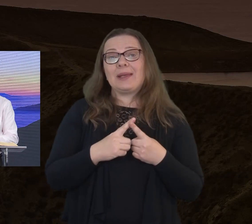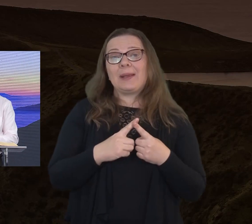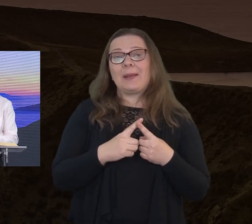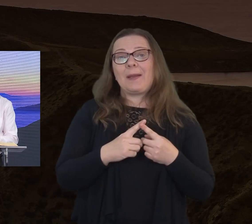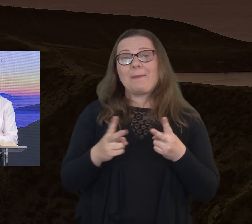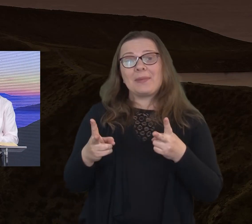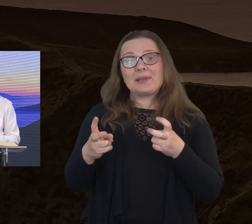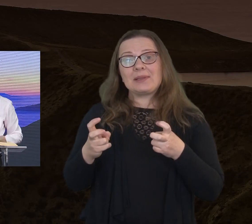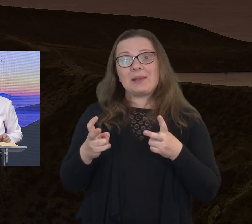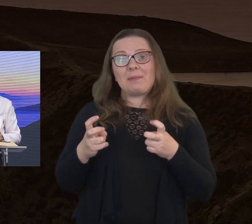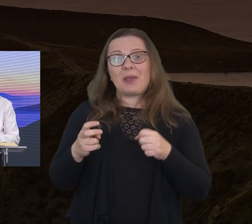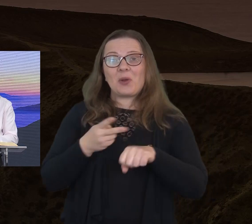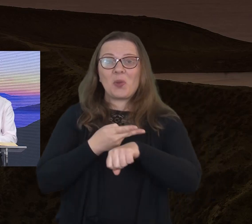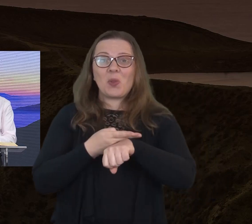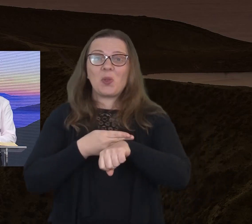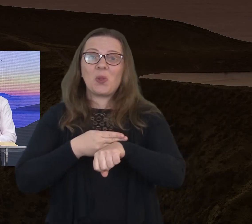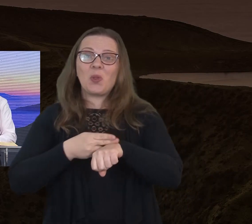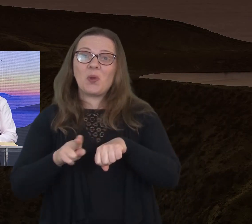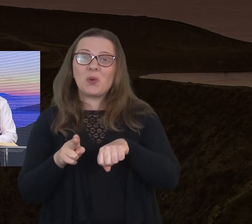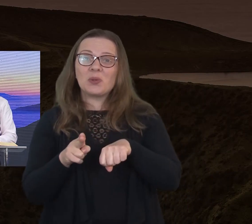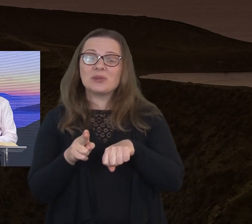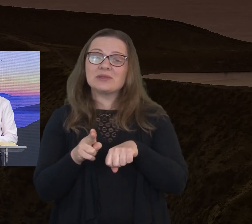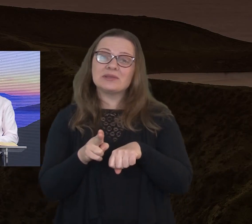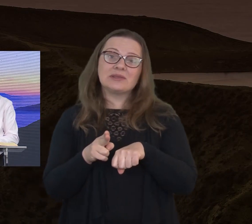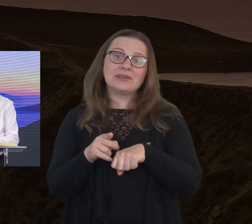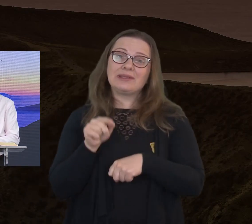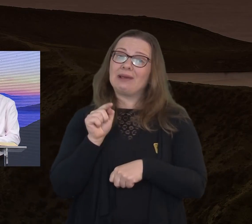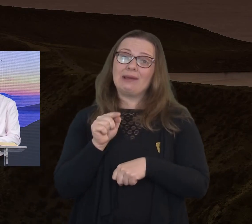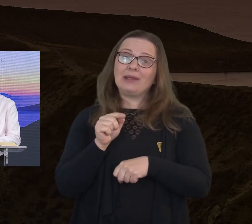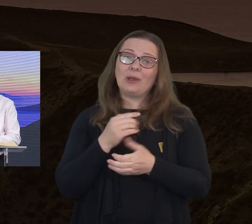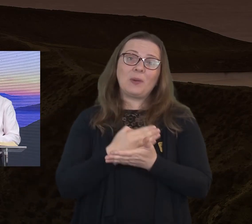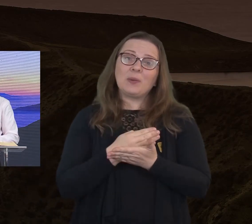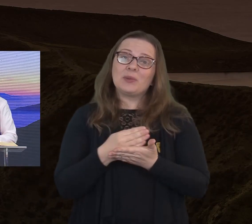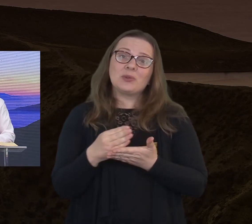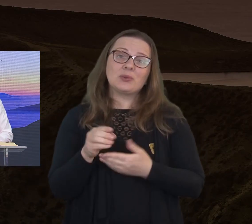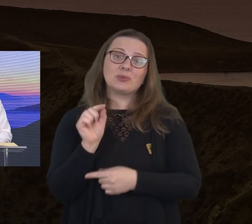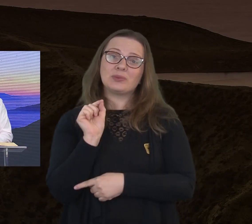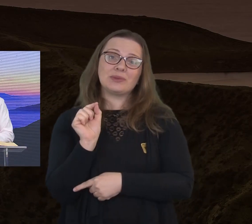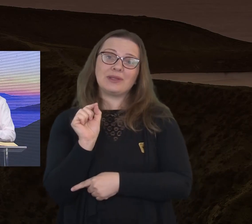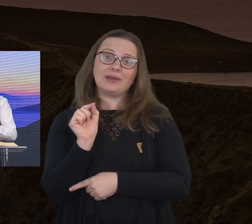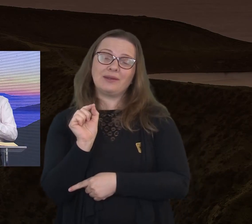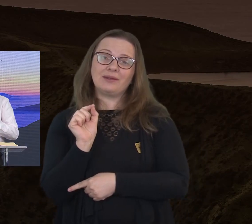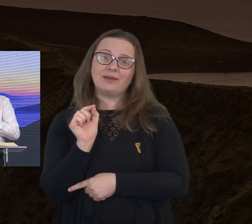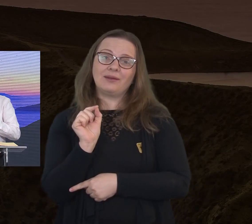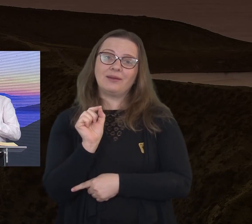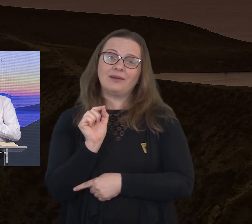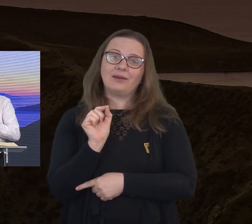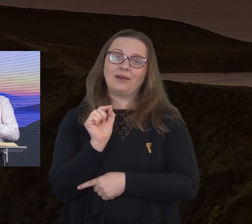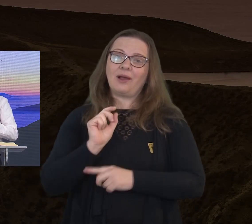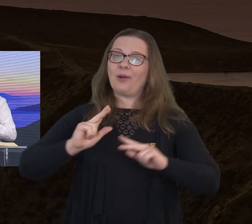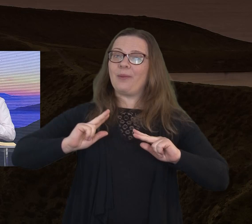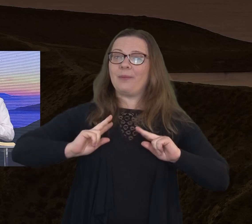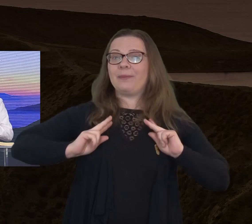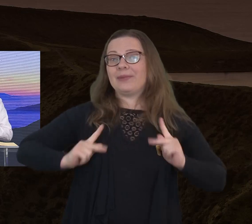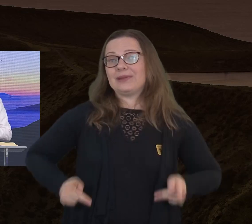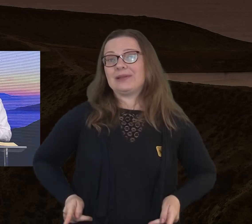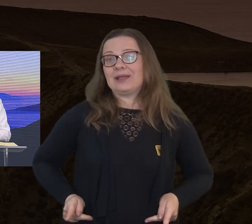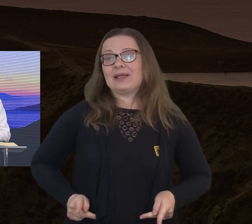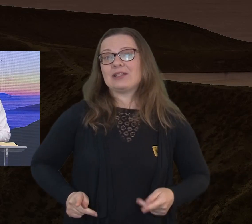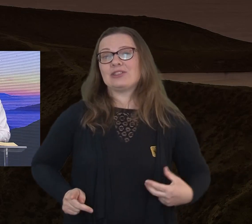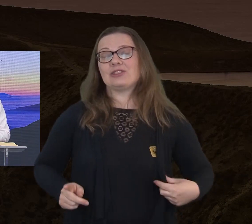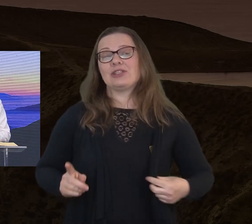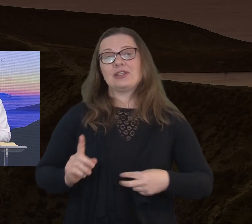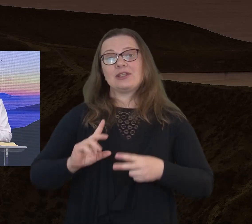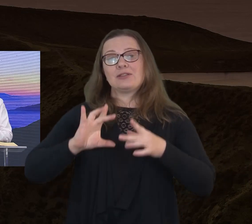né, outras palavras. Então, a partir daí, ó Senhor Jesus, o homem, né, não só